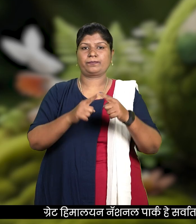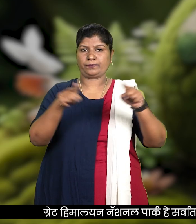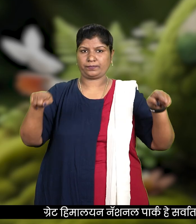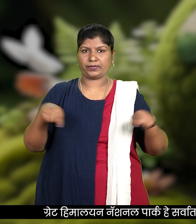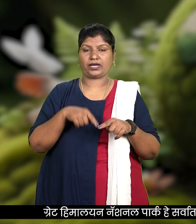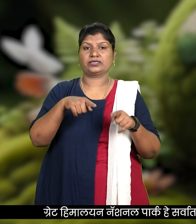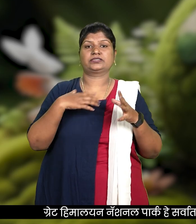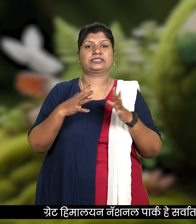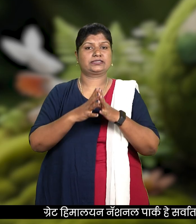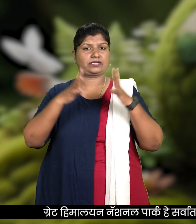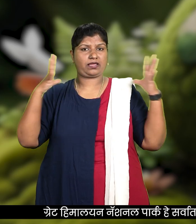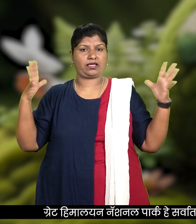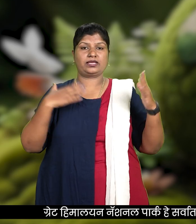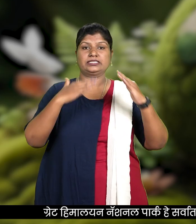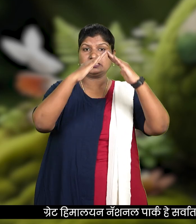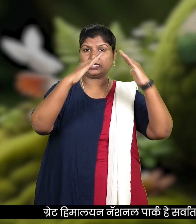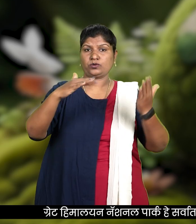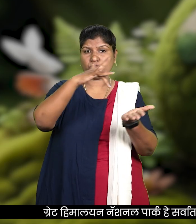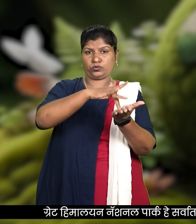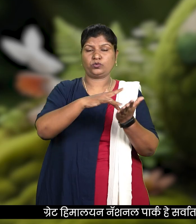प्रजातीचे संवर्धन केले जातात.